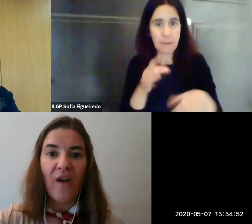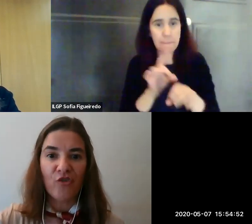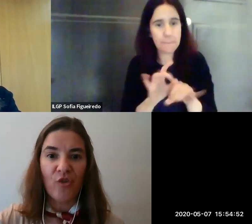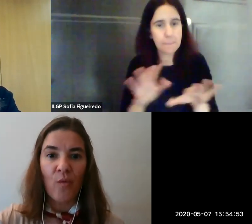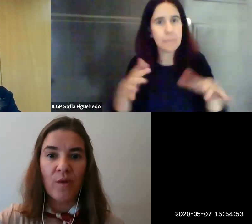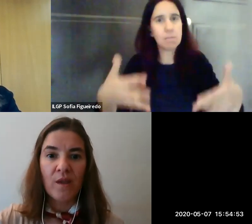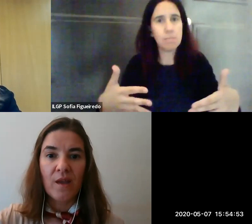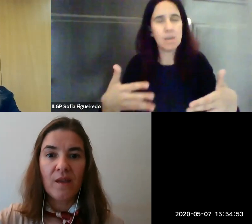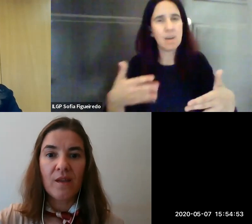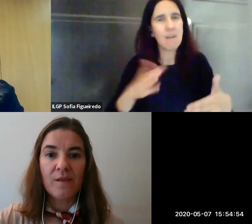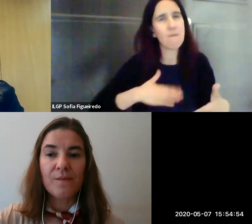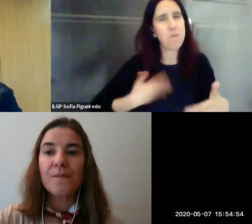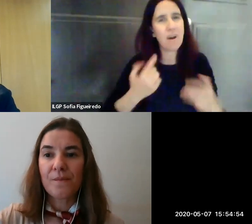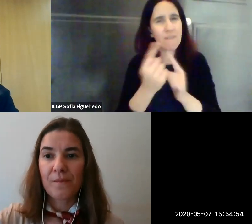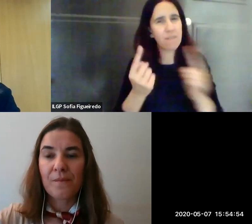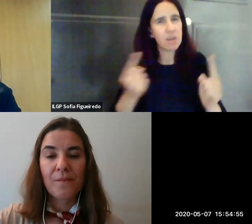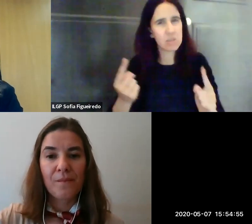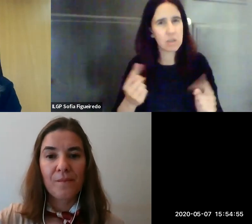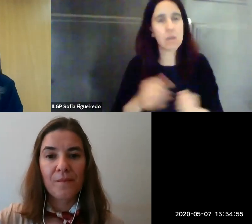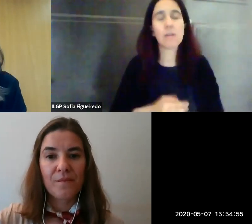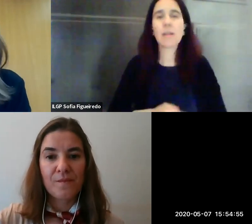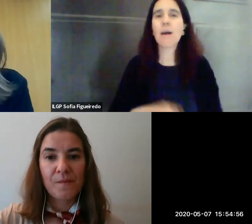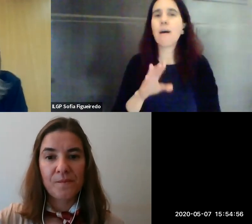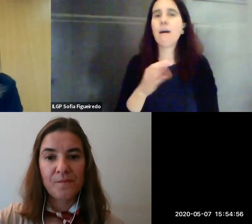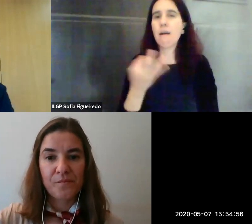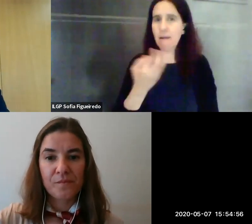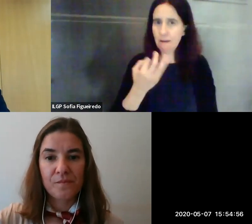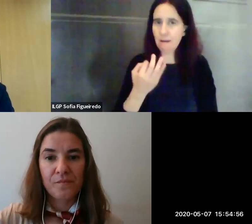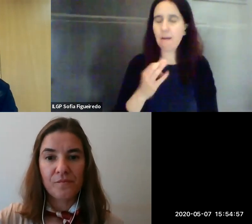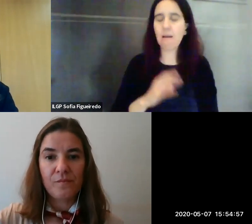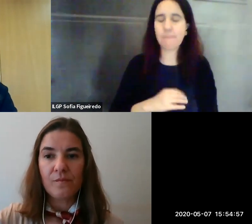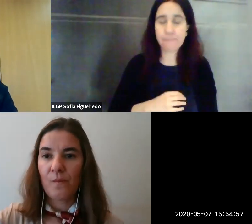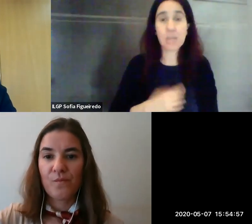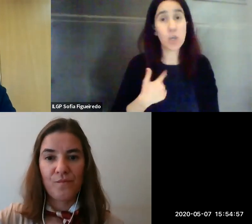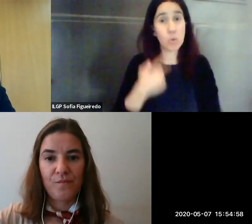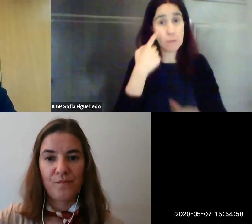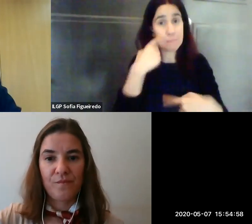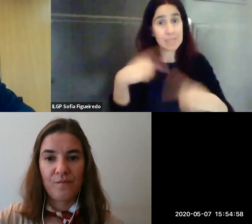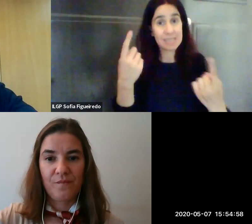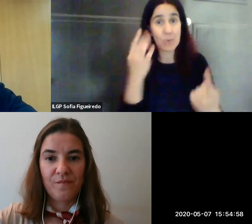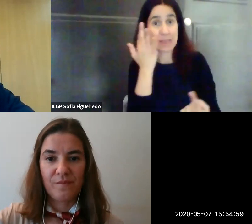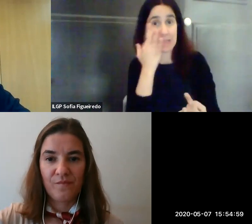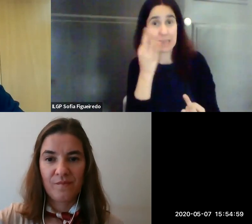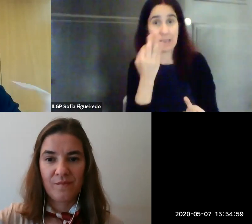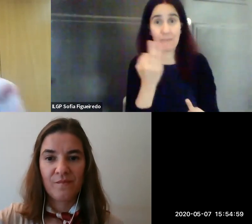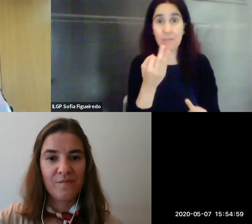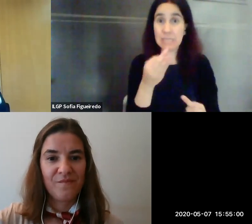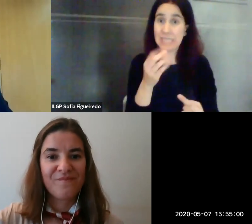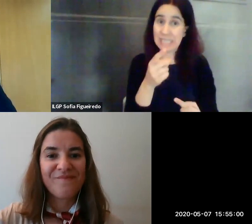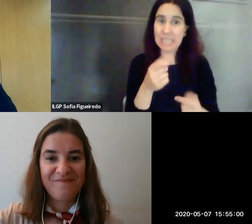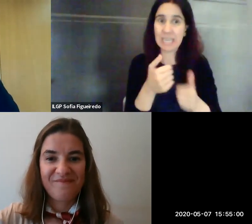se afastam? Sim. Aliás, eu tentei que a minha apresentação fosse exatamente para evitar esse